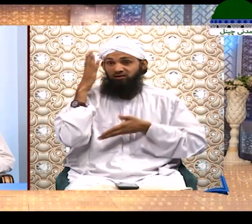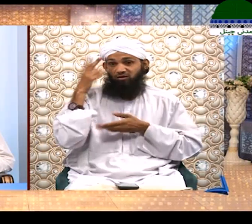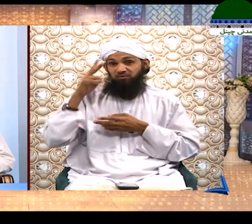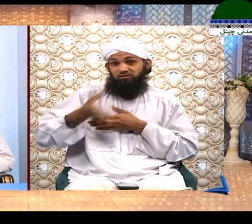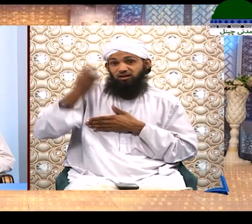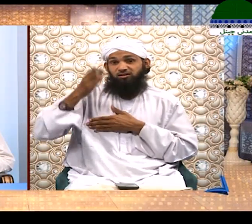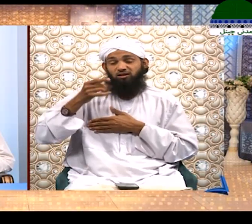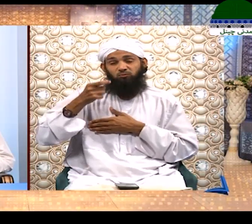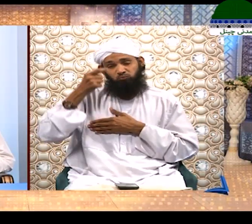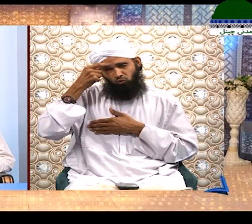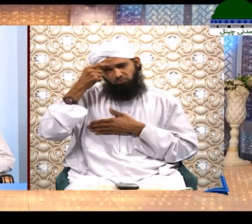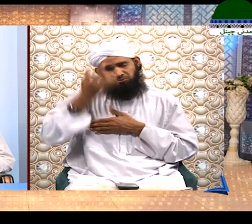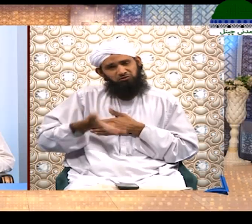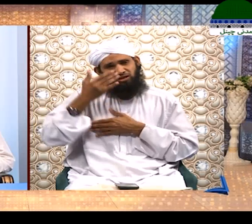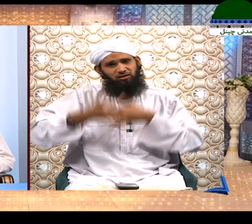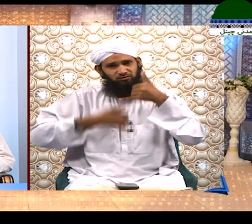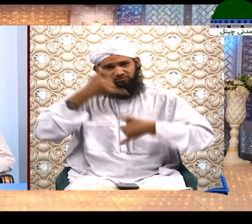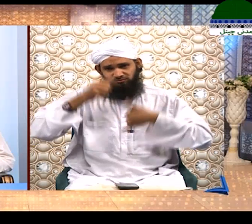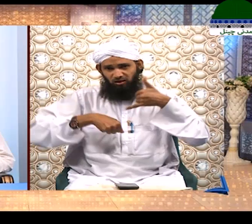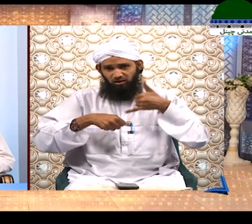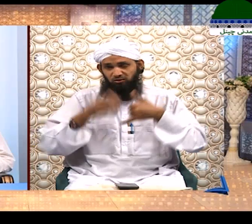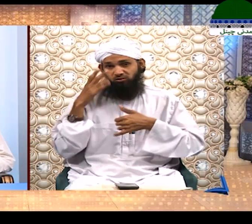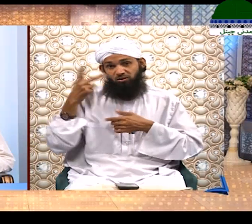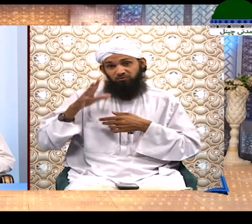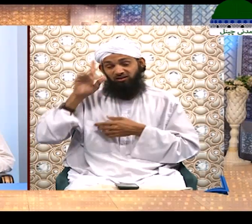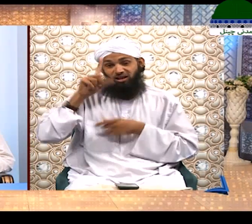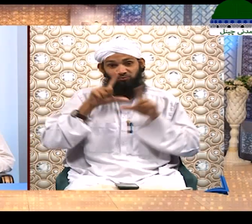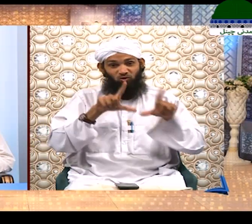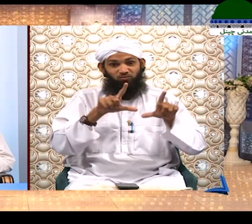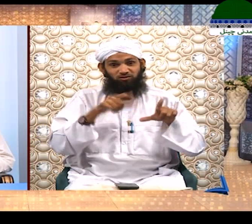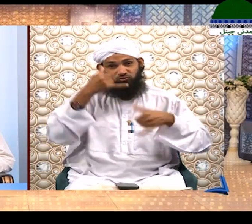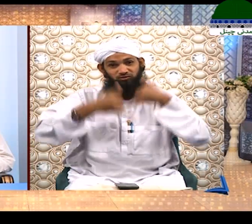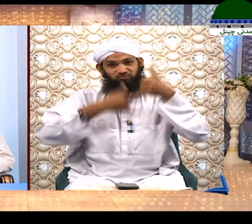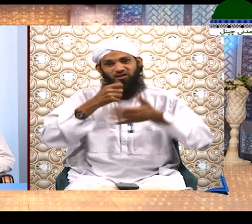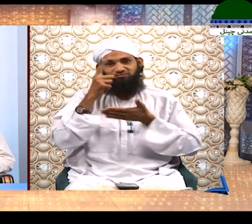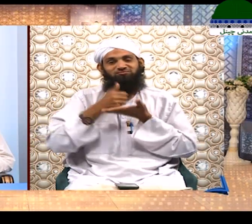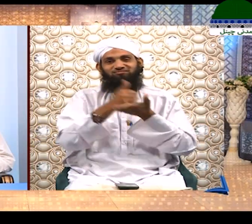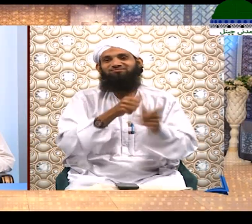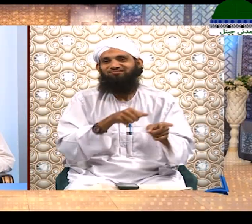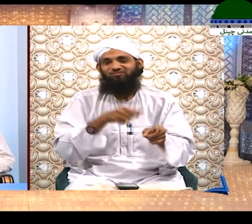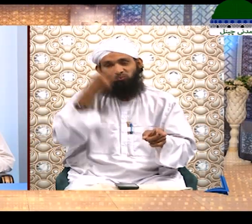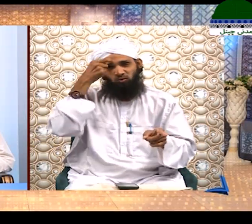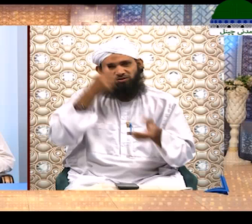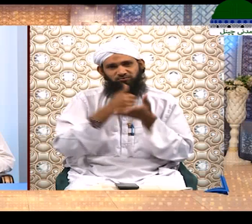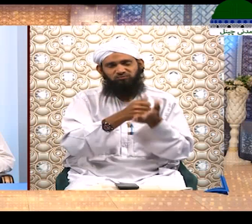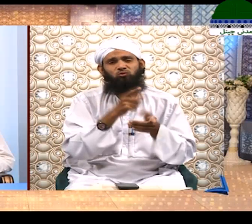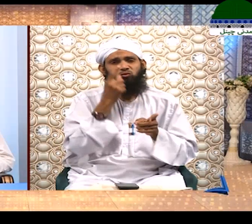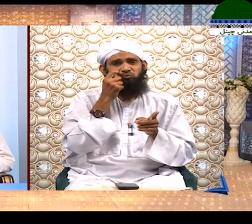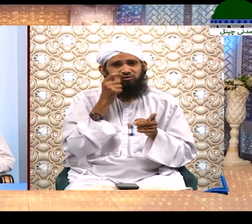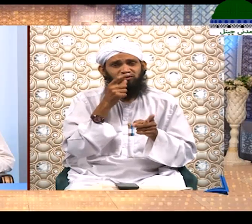اور اللہ پاک جب کسی قوم سے محبت کرتا ہے تو انہیں آزمائش میں مبتلا کر دیتا ہے، تو جو اس کی قضا پر راضی ہو